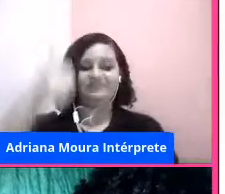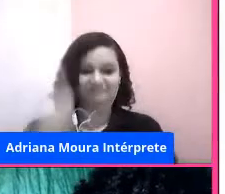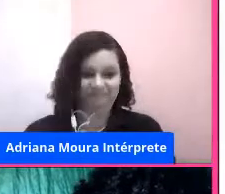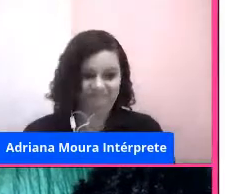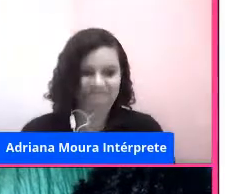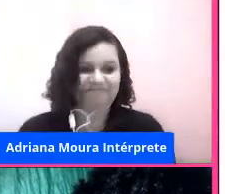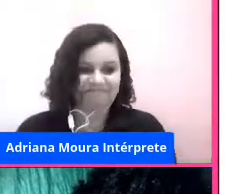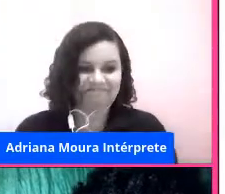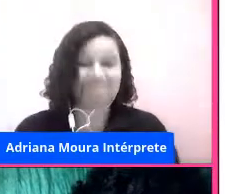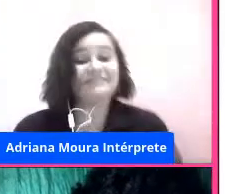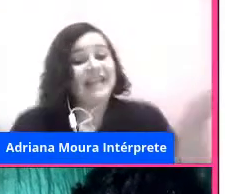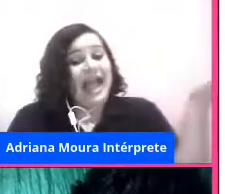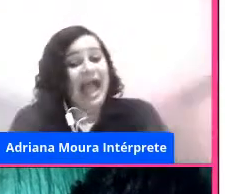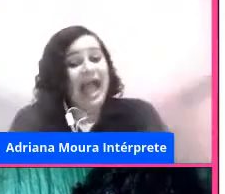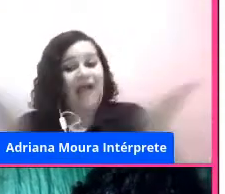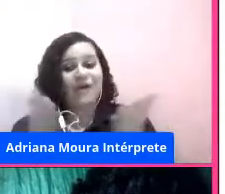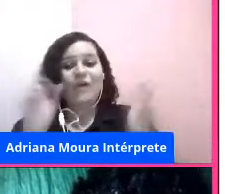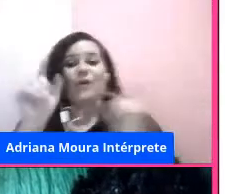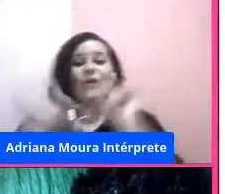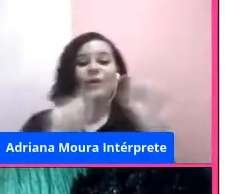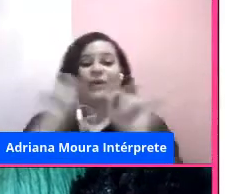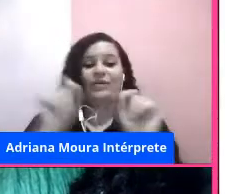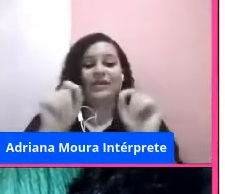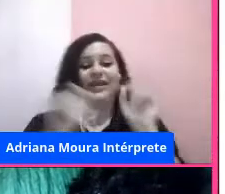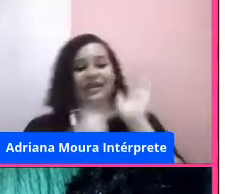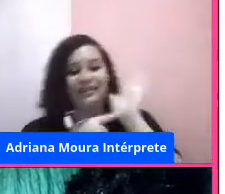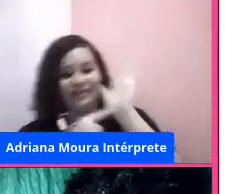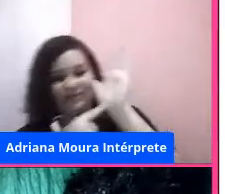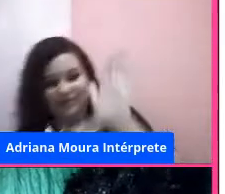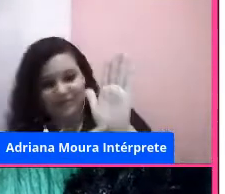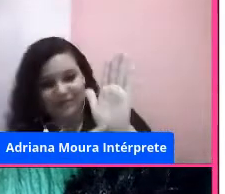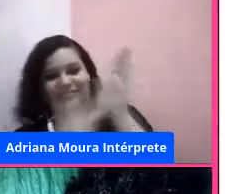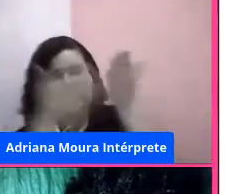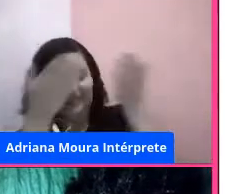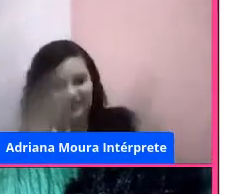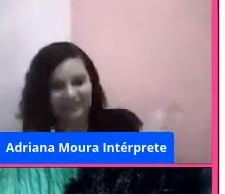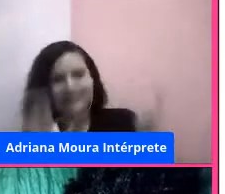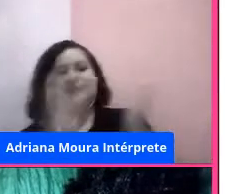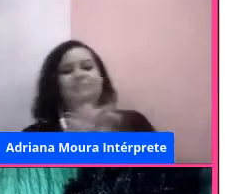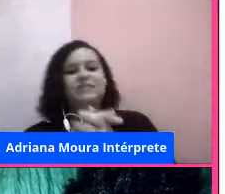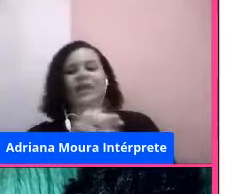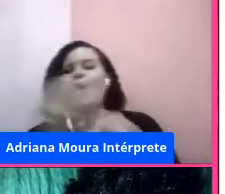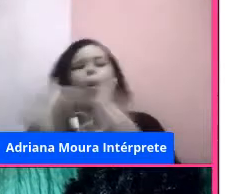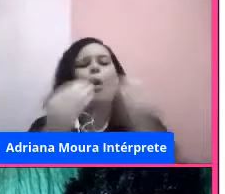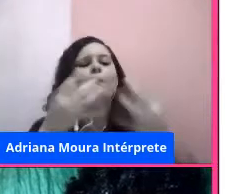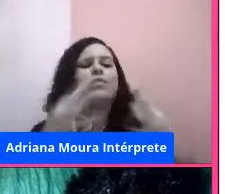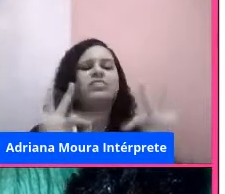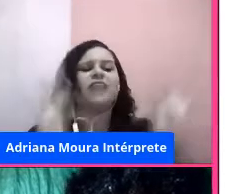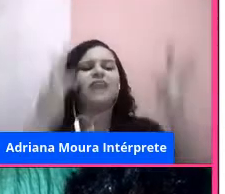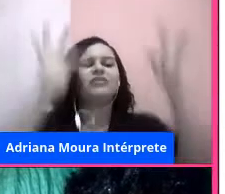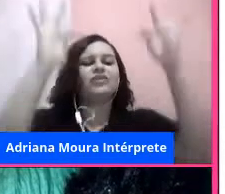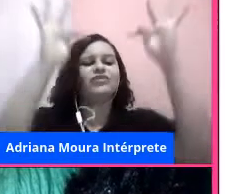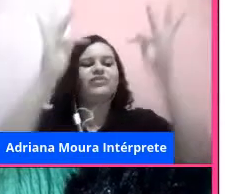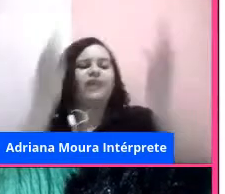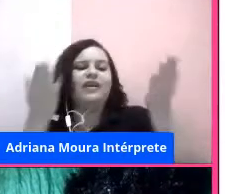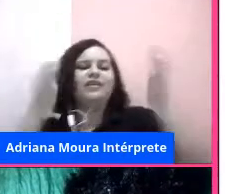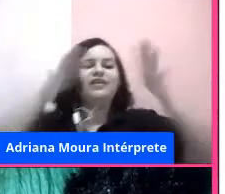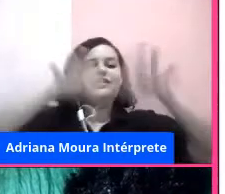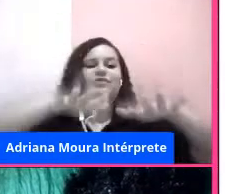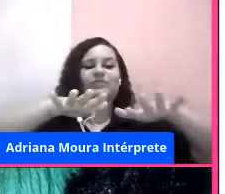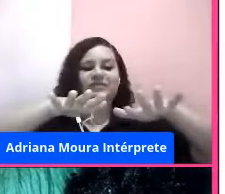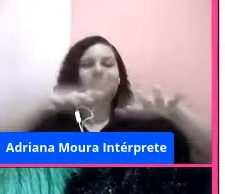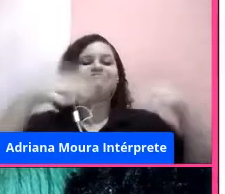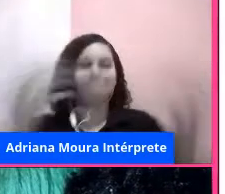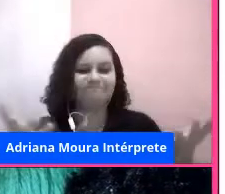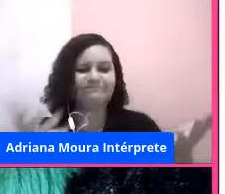Então, aqui é só uma definição do Sasaki sobre a tecnologia inclusiva. Então, assim, o que, que a gente define